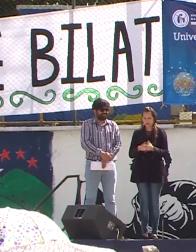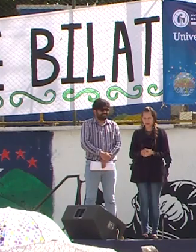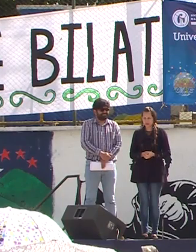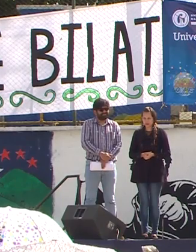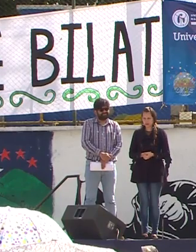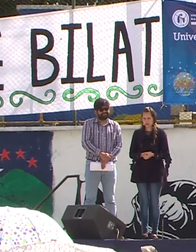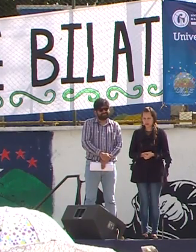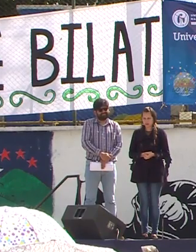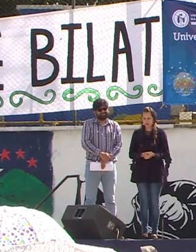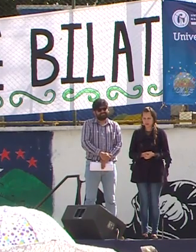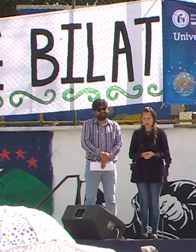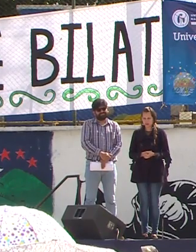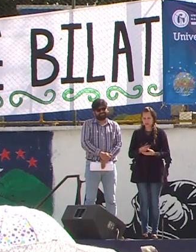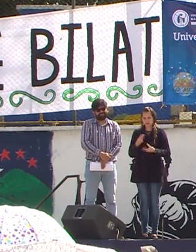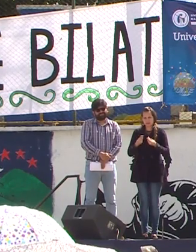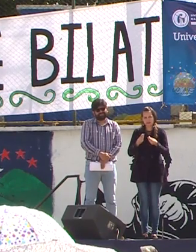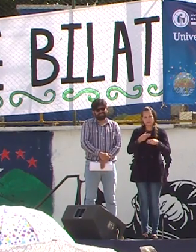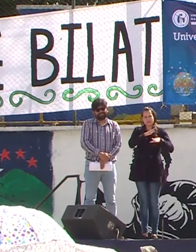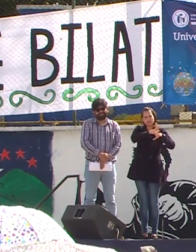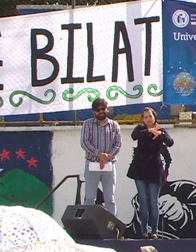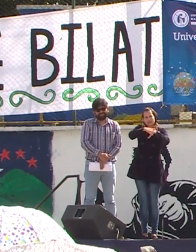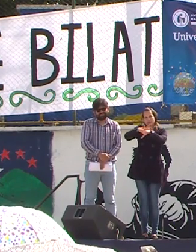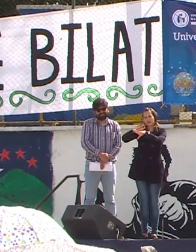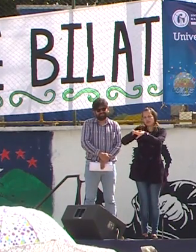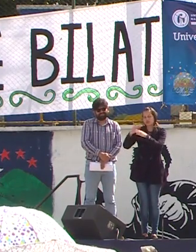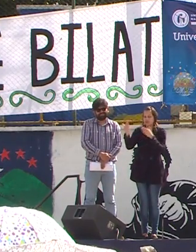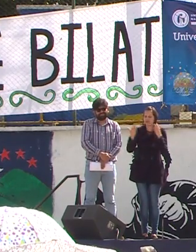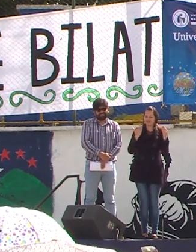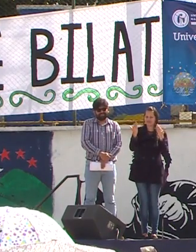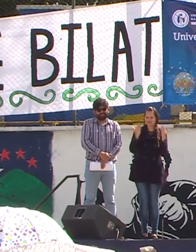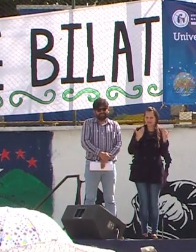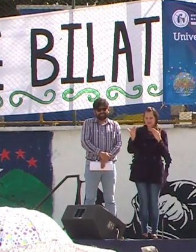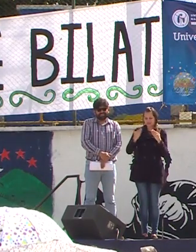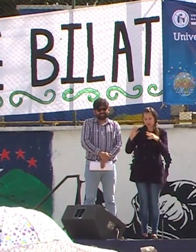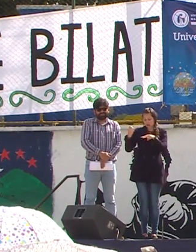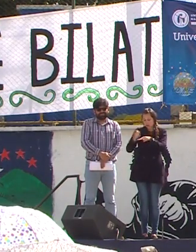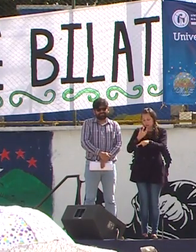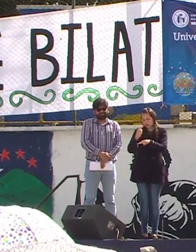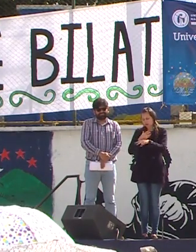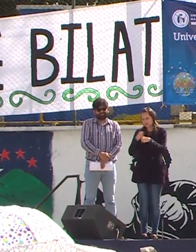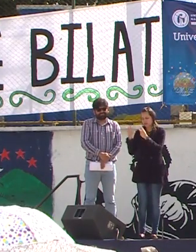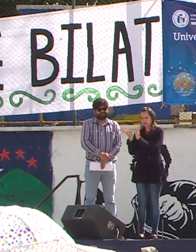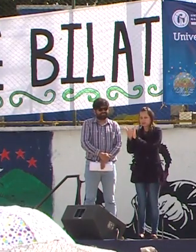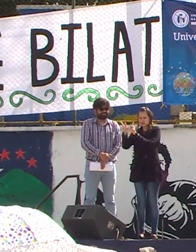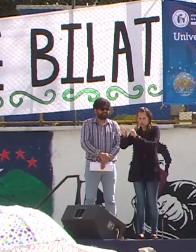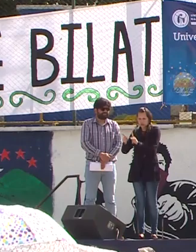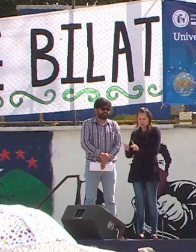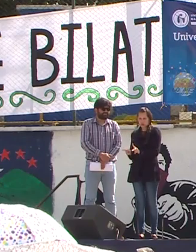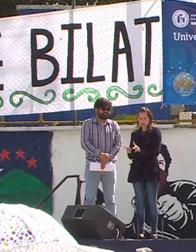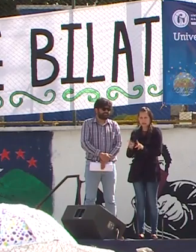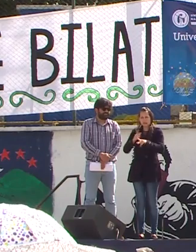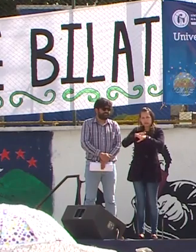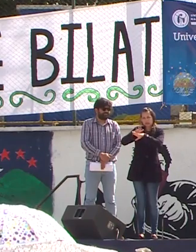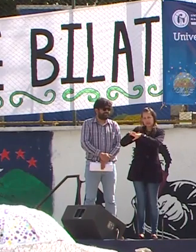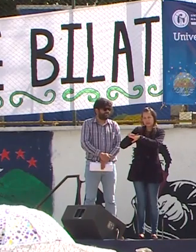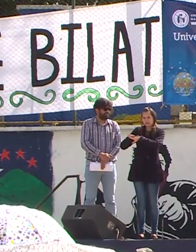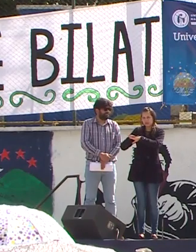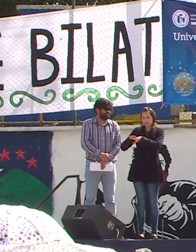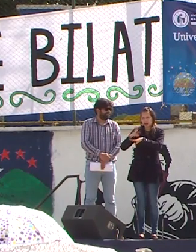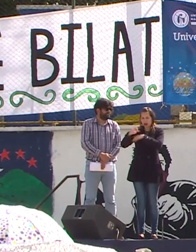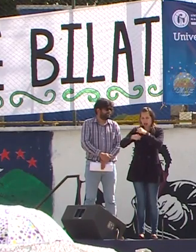Haremos una convocatoria digna para nuestros profesores y estudiantes antes de culminar